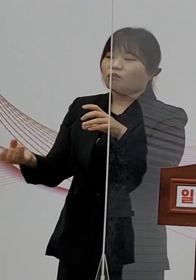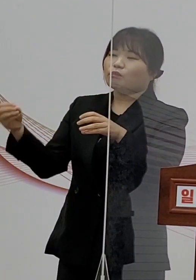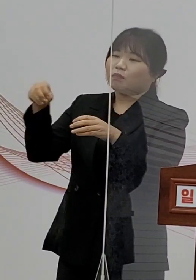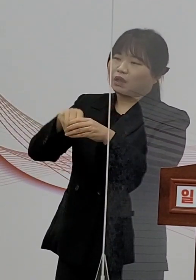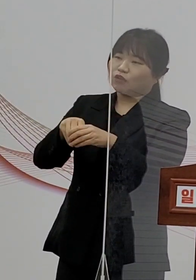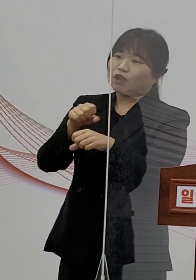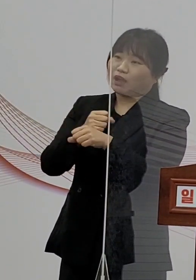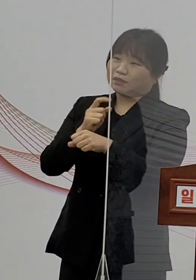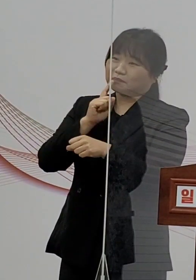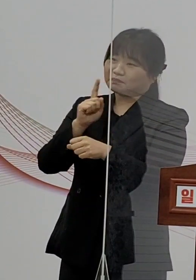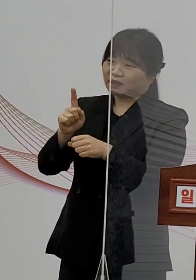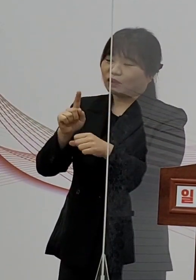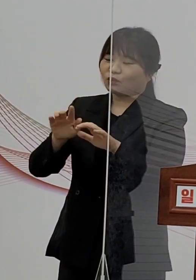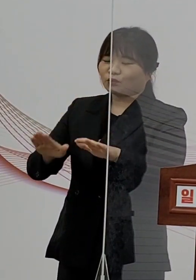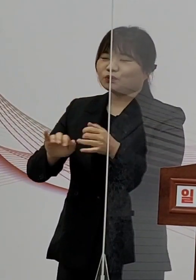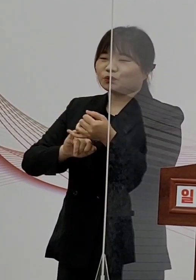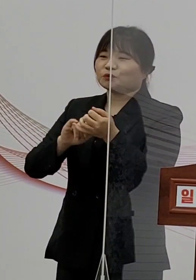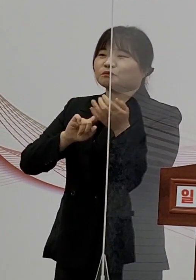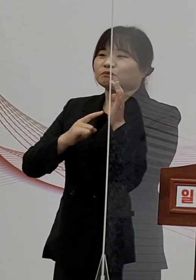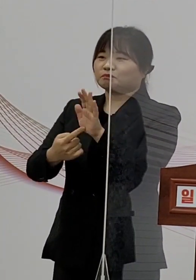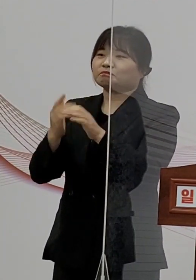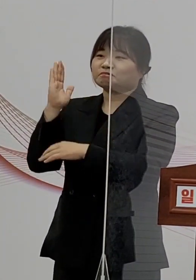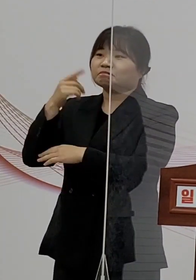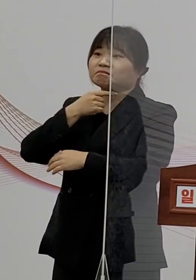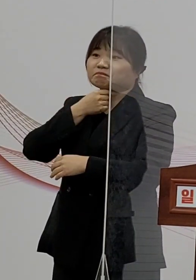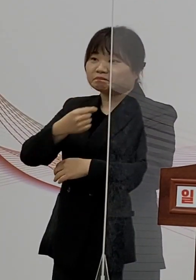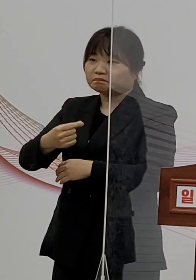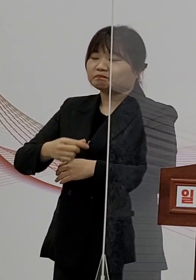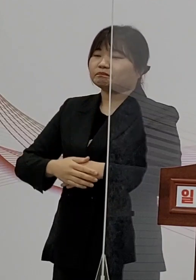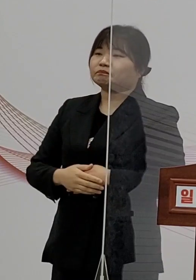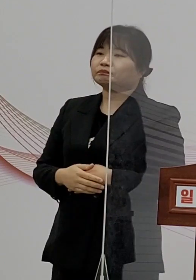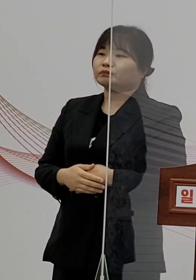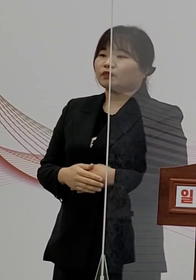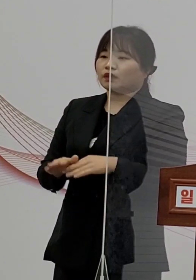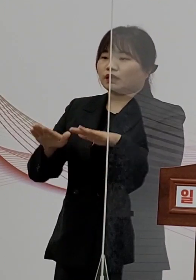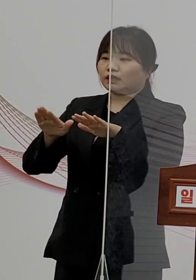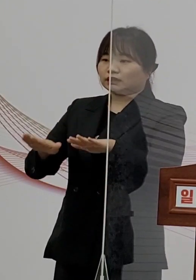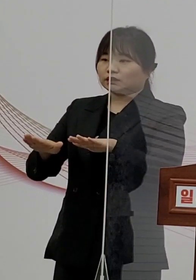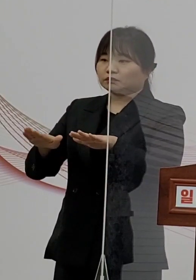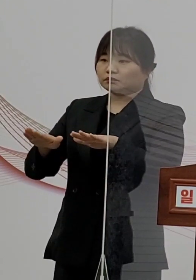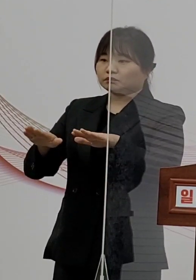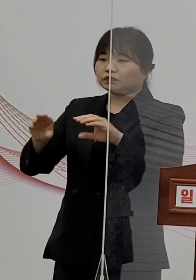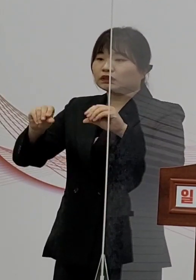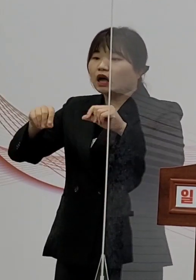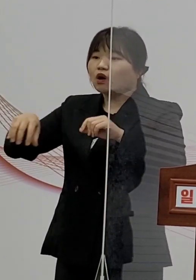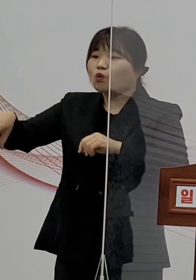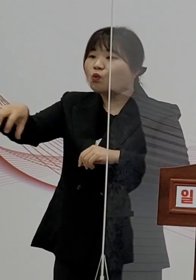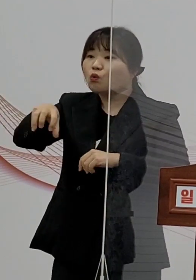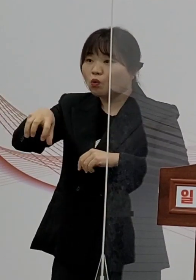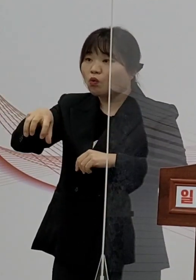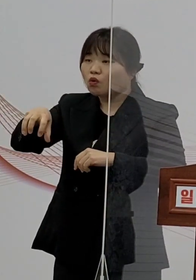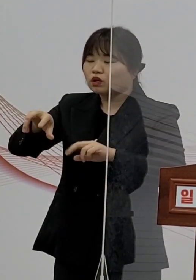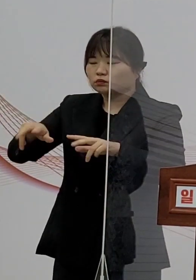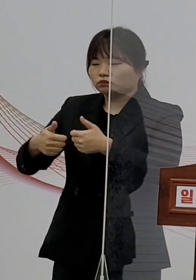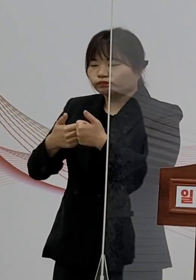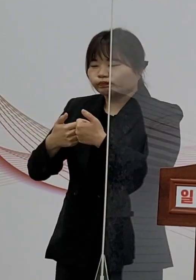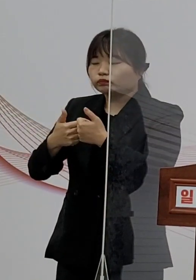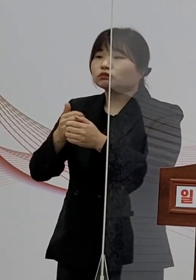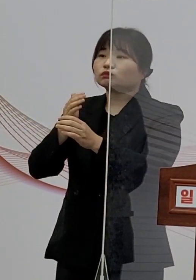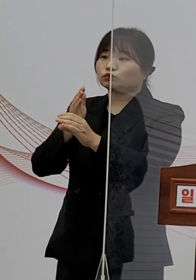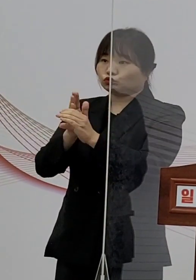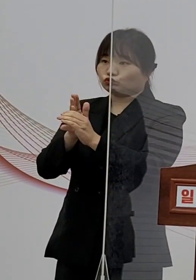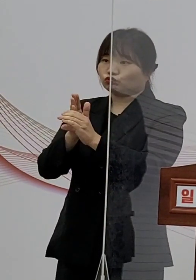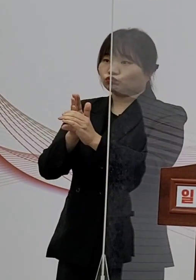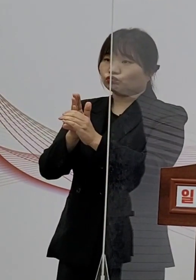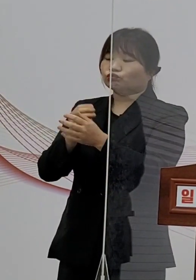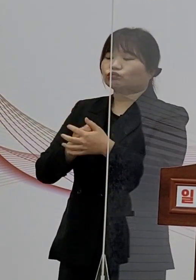반영하도록 지시하셨다고 말씀하셨습니다. 지금 현재 방위사업청 부지는 긴밀하게 상의를 하고 있습니다.